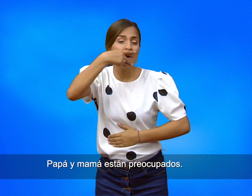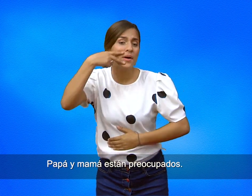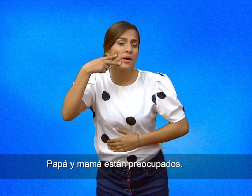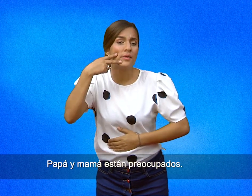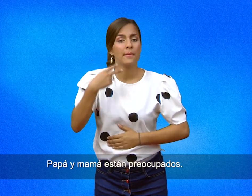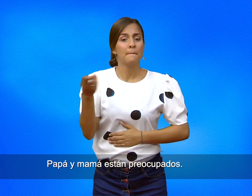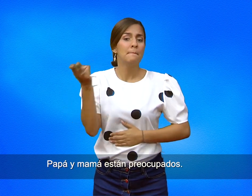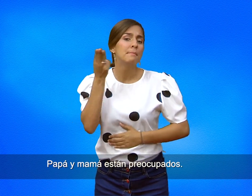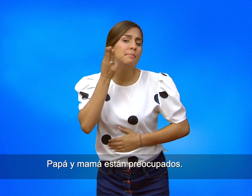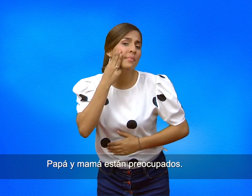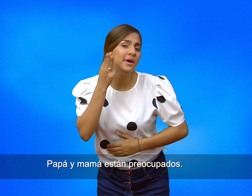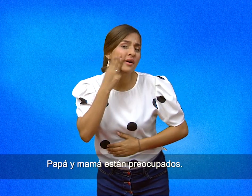Papá y mamá